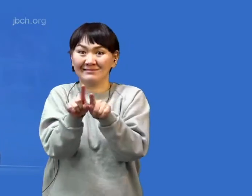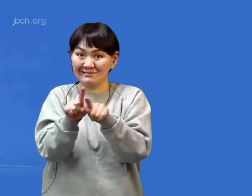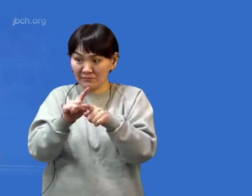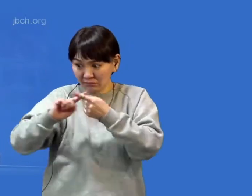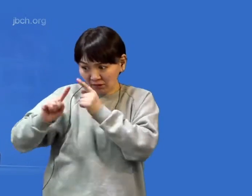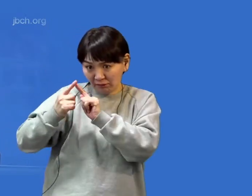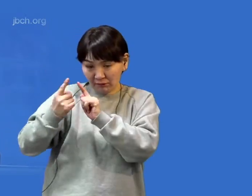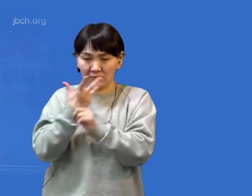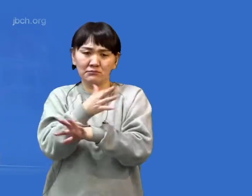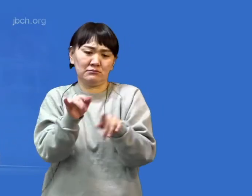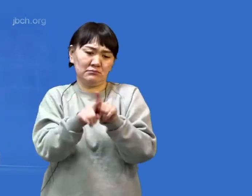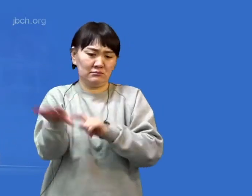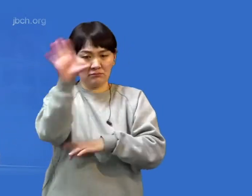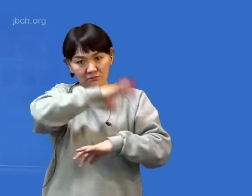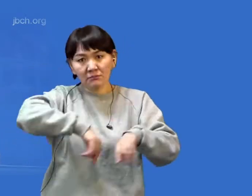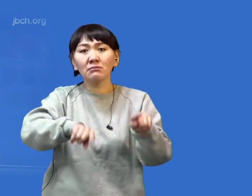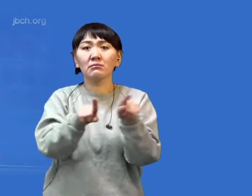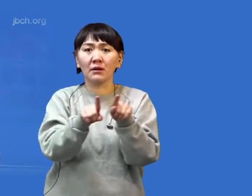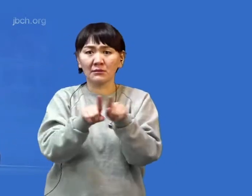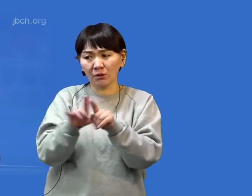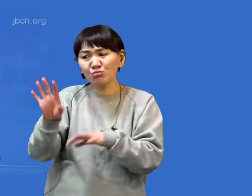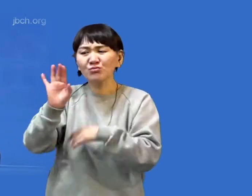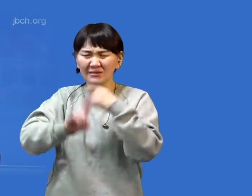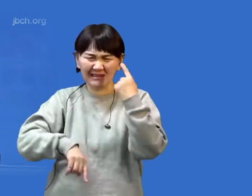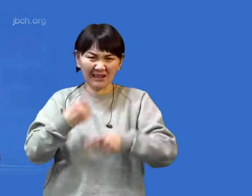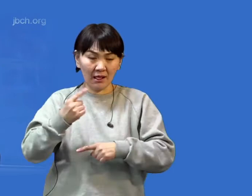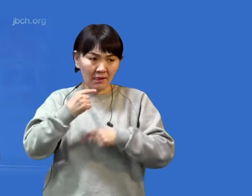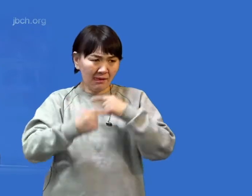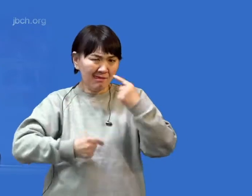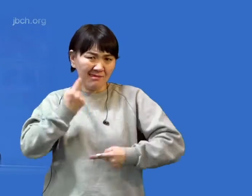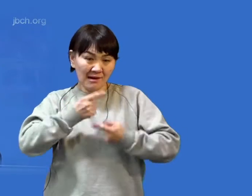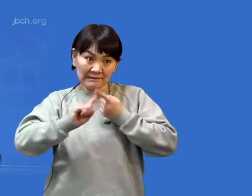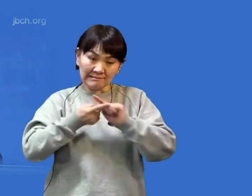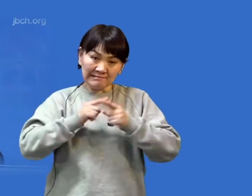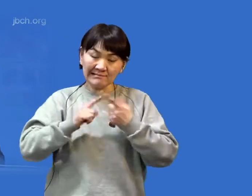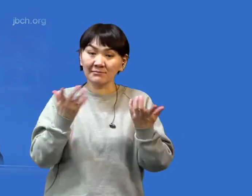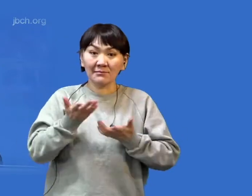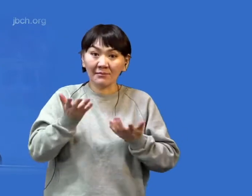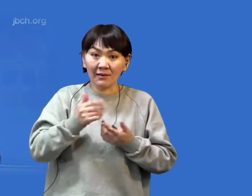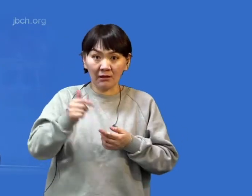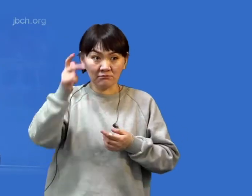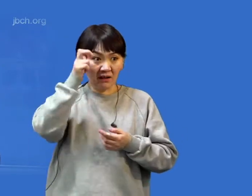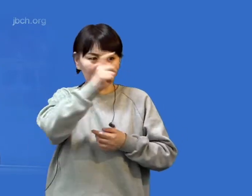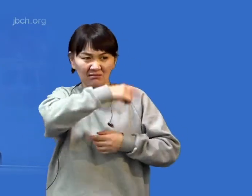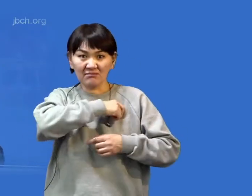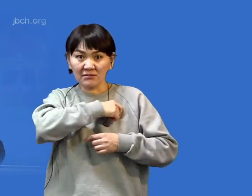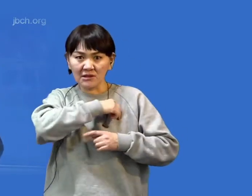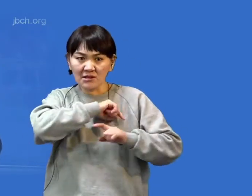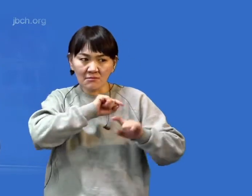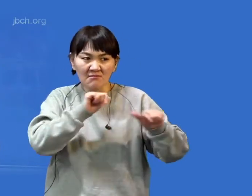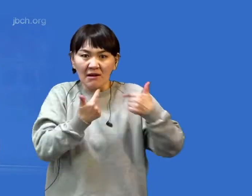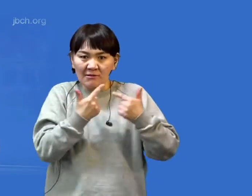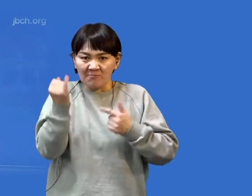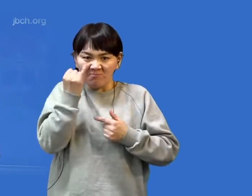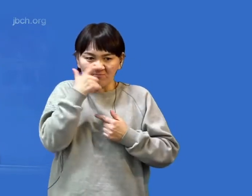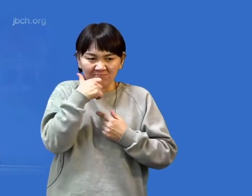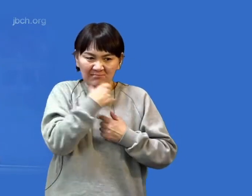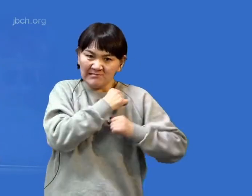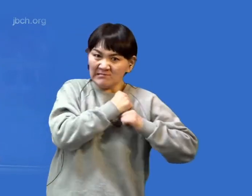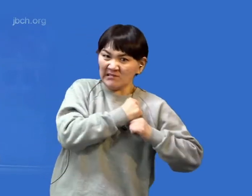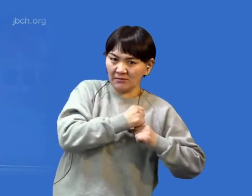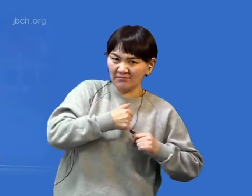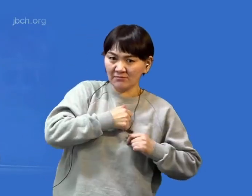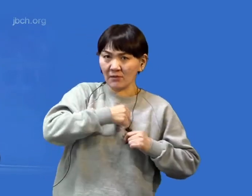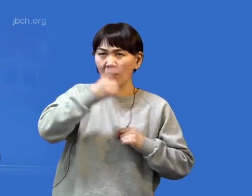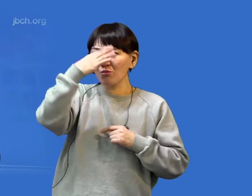үүнээс илүү бүр хурц ширүүн тулаан гэвэл нүдэнд үл үзэгдэх сатананы эрх мэдлийн эсрэг тэмцэж байна тэгэхээр бидний биеийн дотор хүртэл